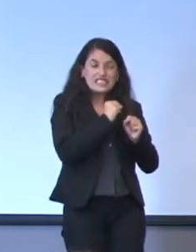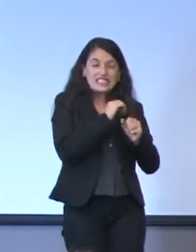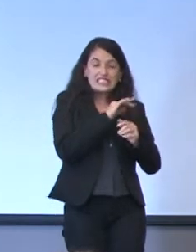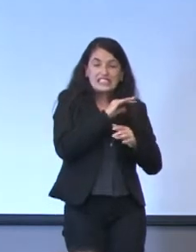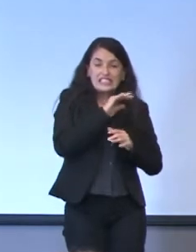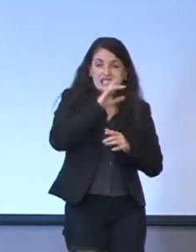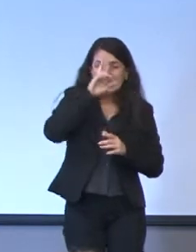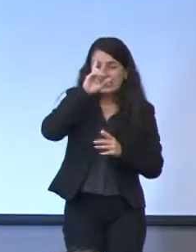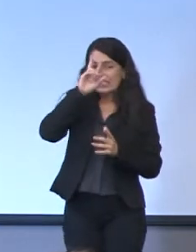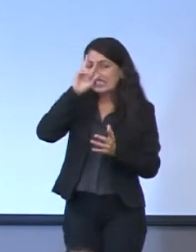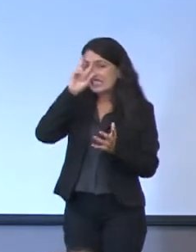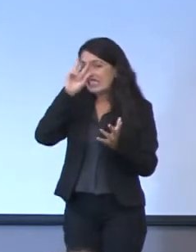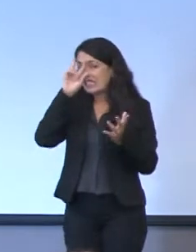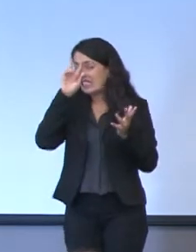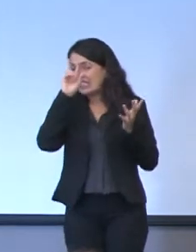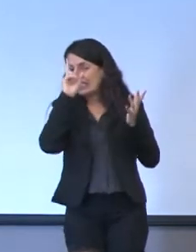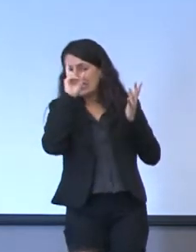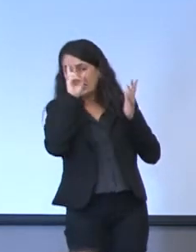pensando melhor,